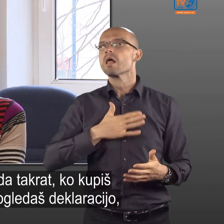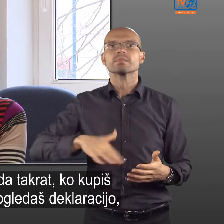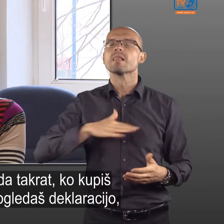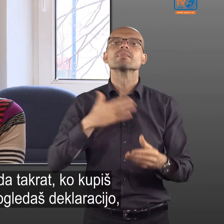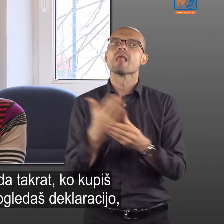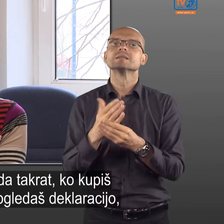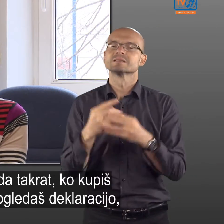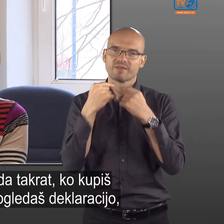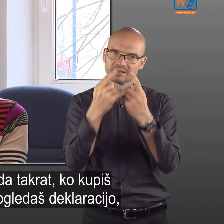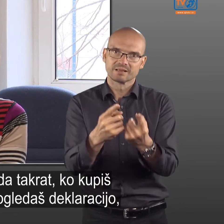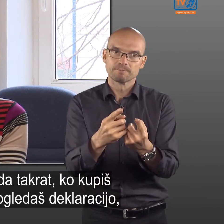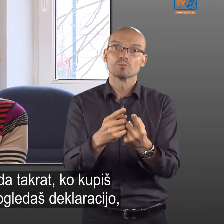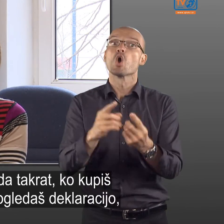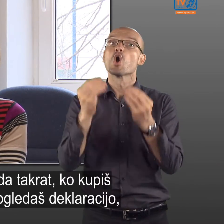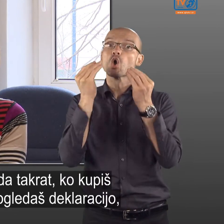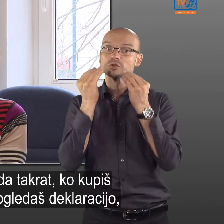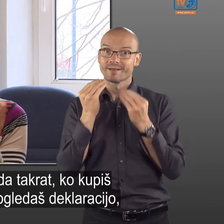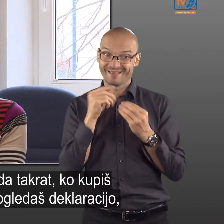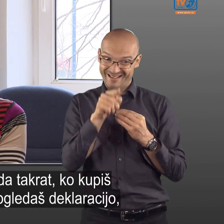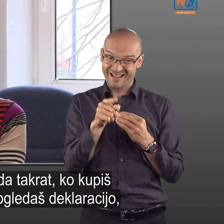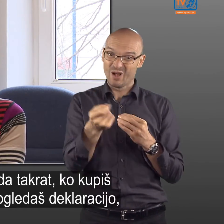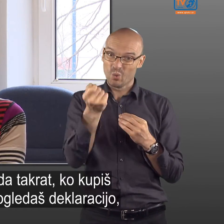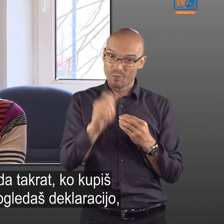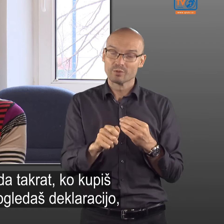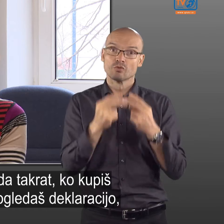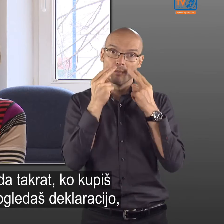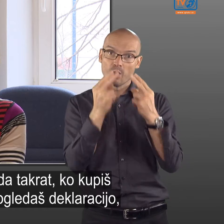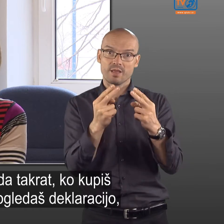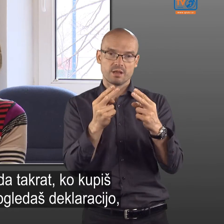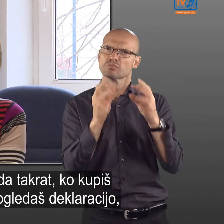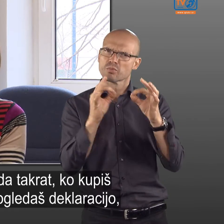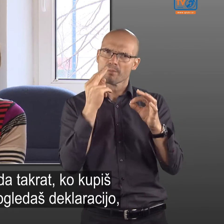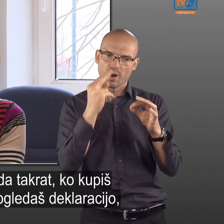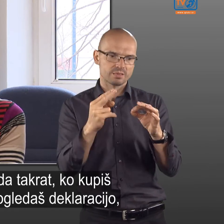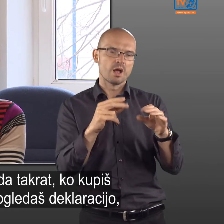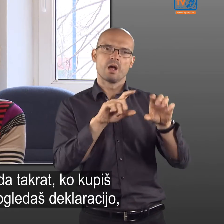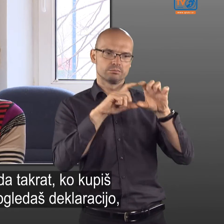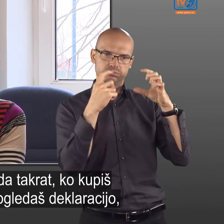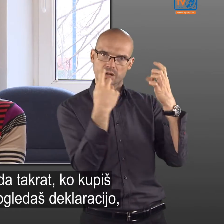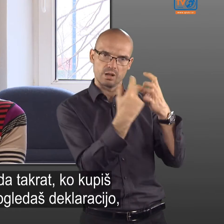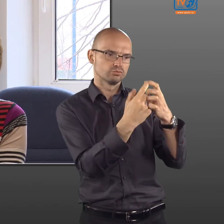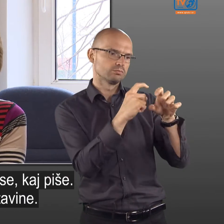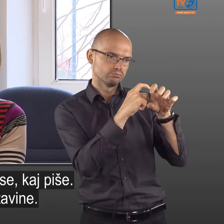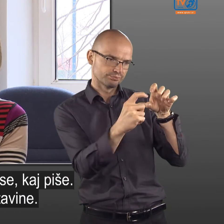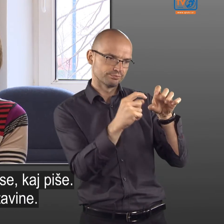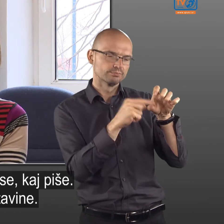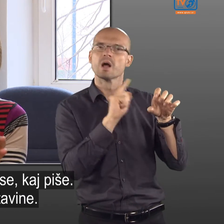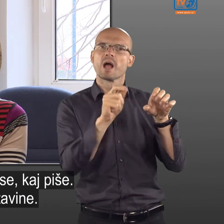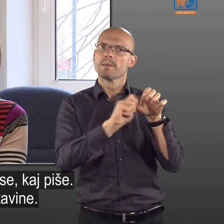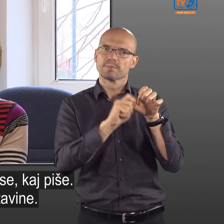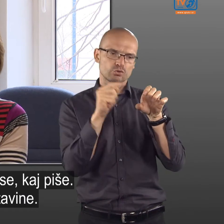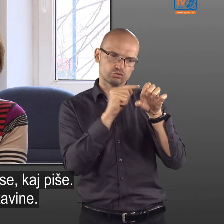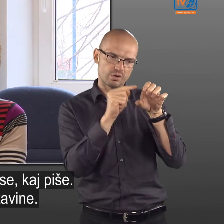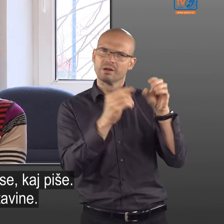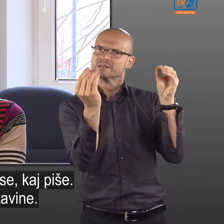Naš nasvet bi bil, da se kozmetika, takrat, ko jo kupiš, da pogledaš dobro pogledaš embalažo. Vse, kaj